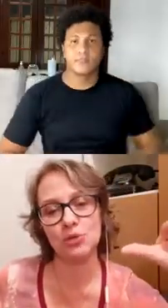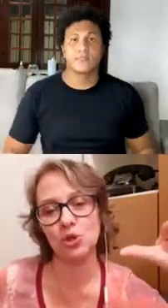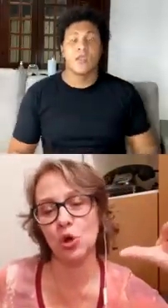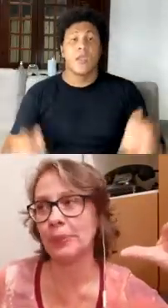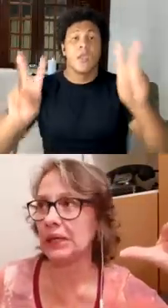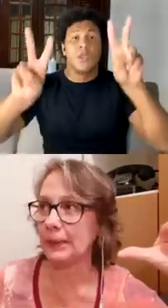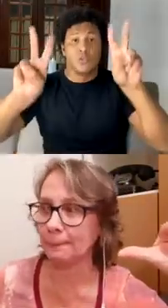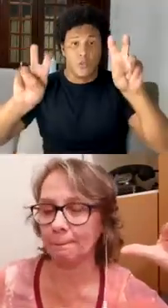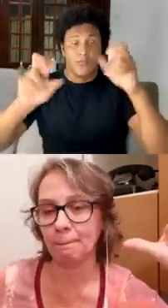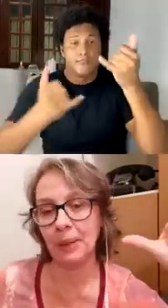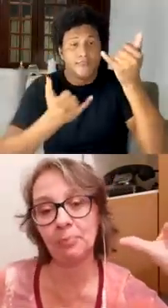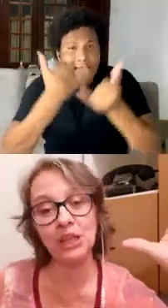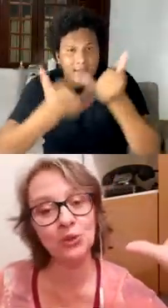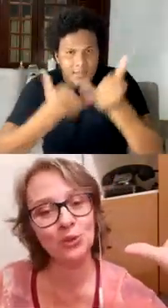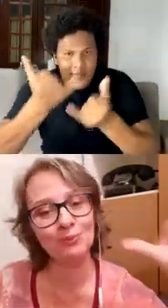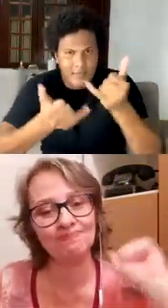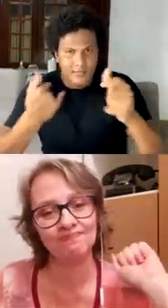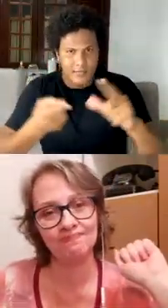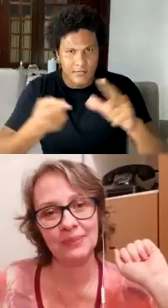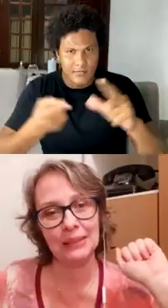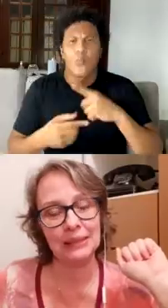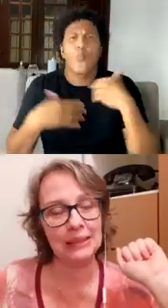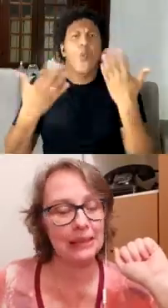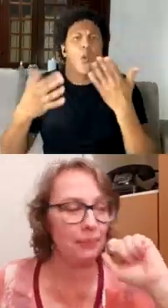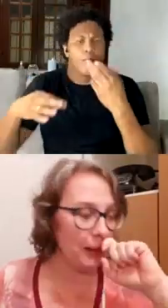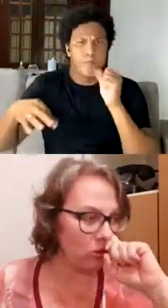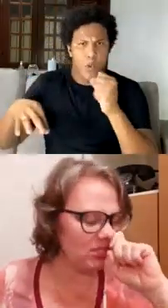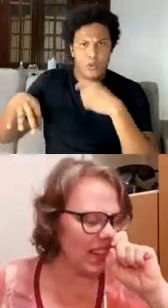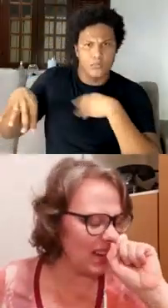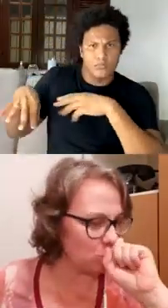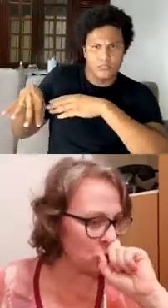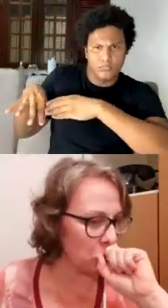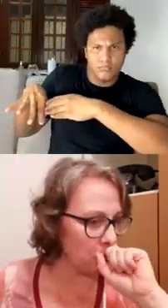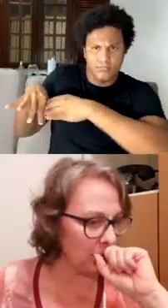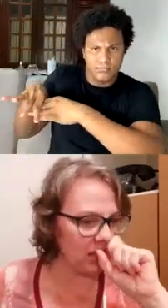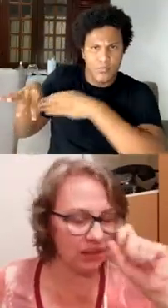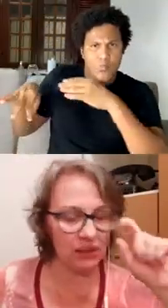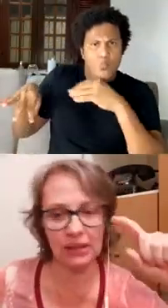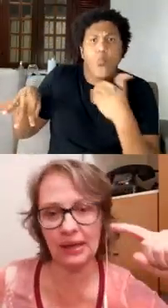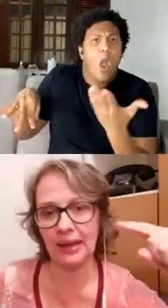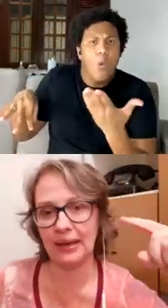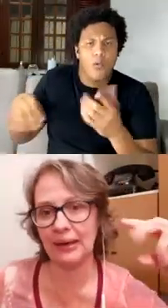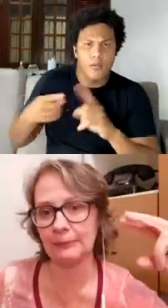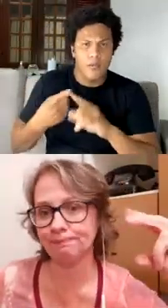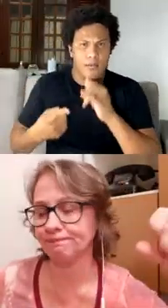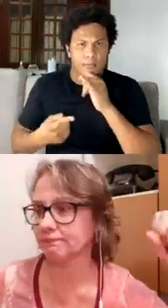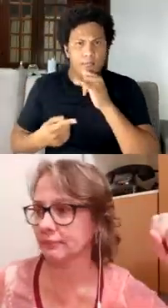Perguntaram sobre pepino, perguntaram sobre